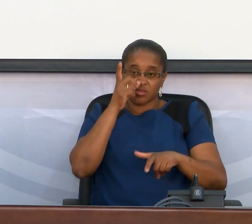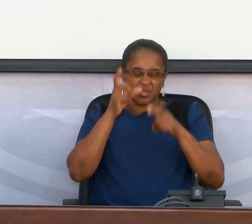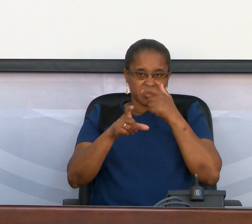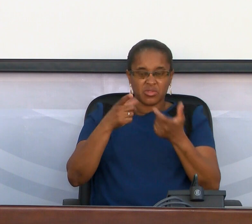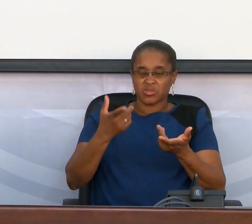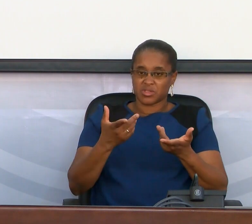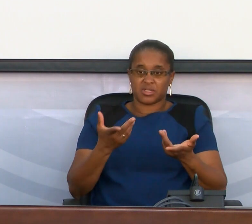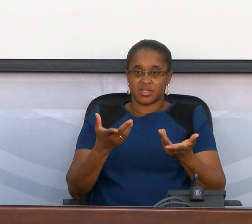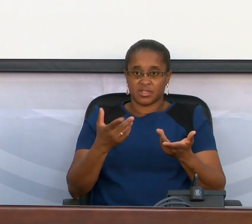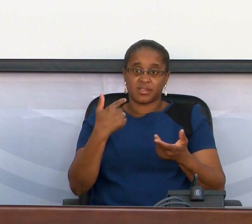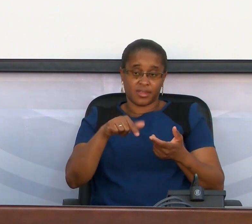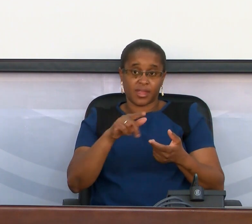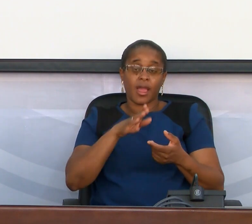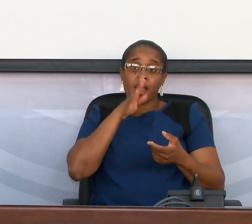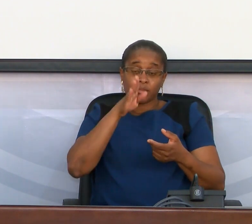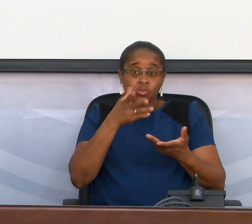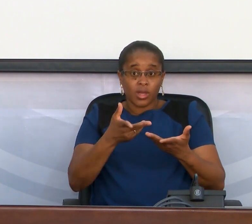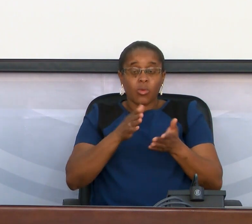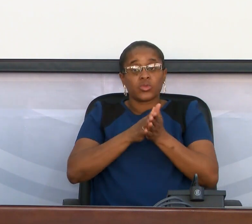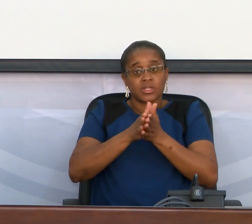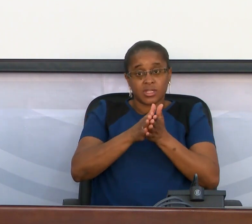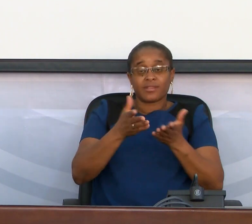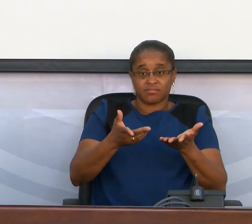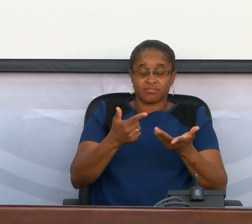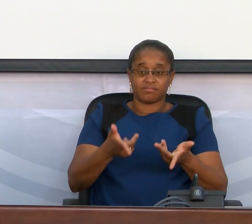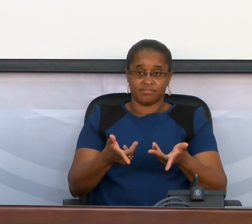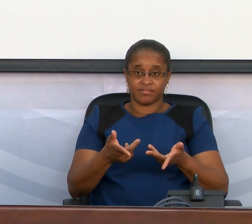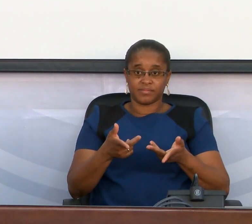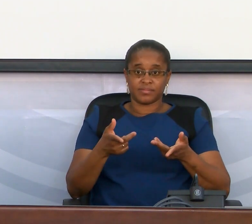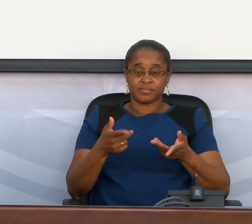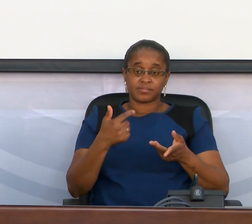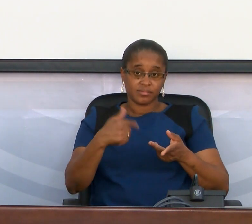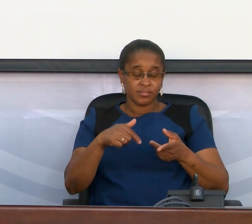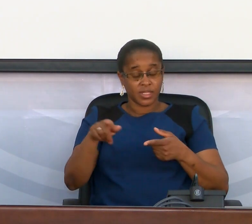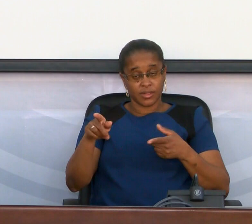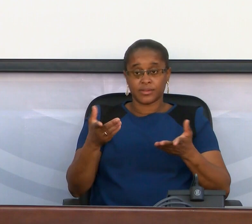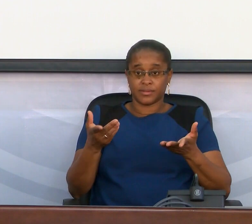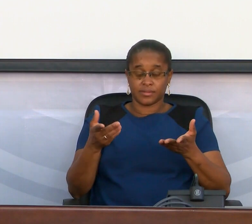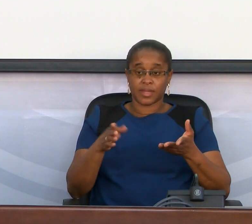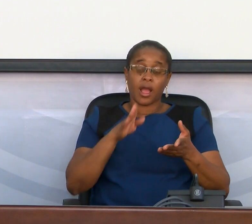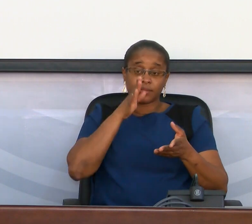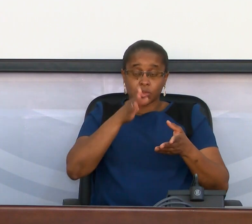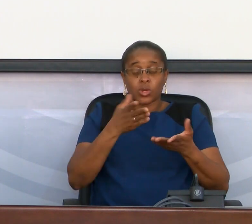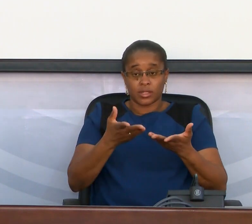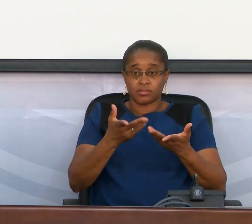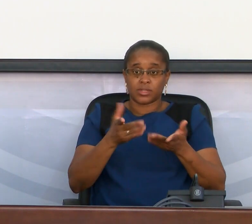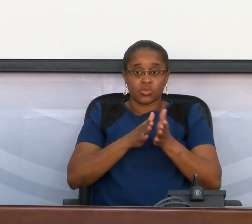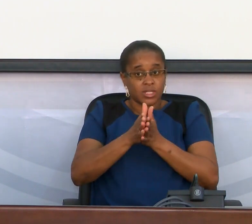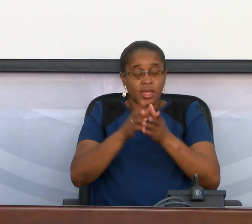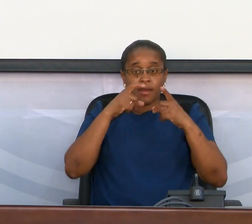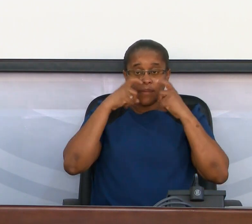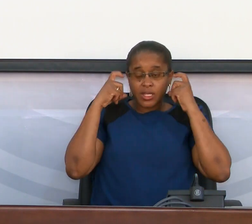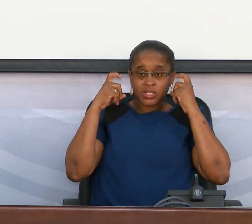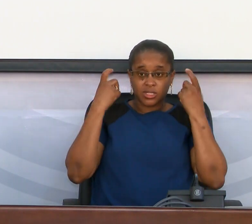que se habituar a utilizar, elas terão que irem habituando-se a utilizar a